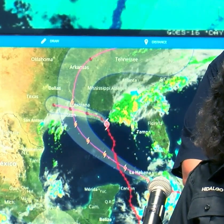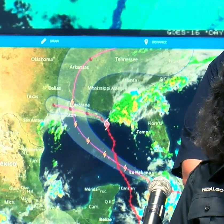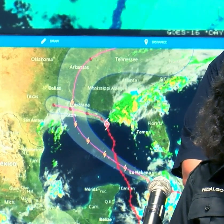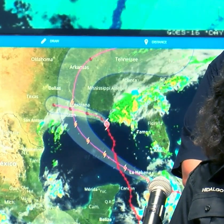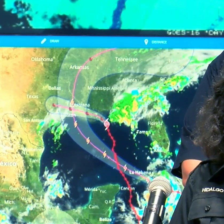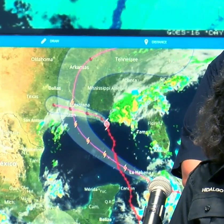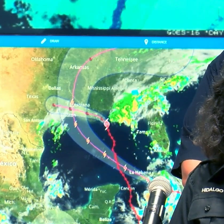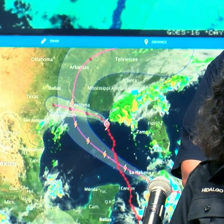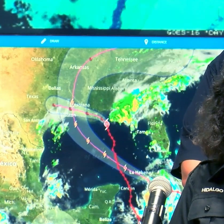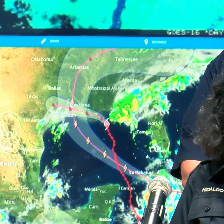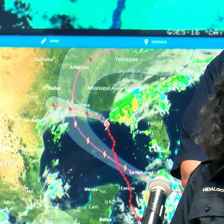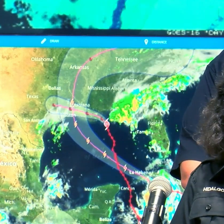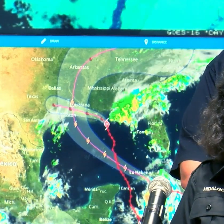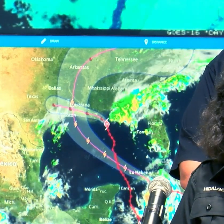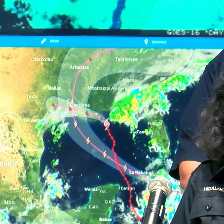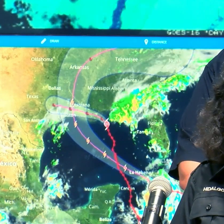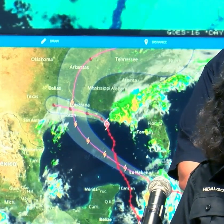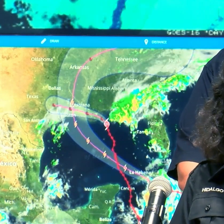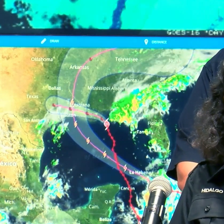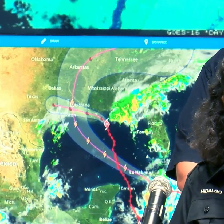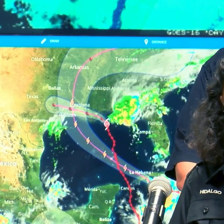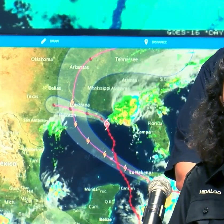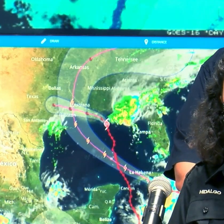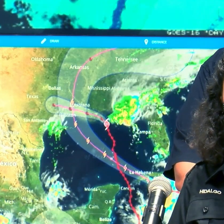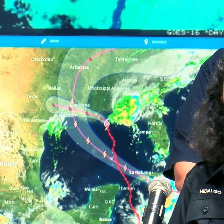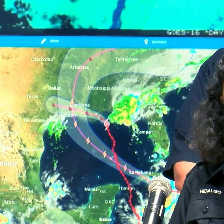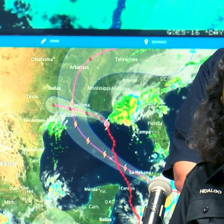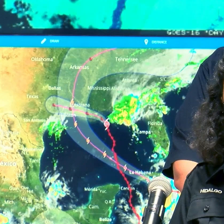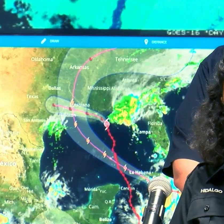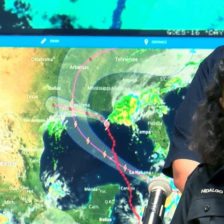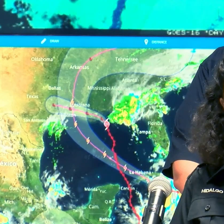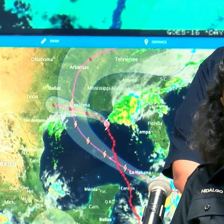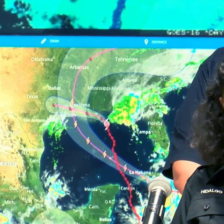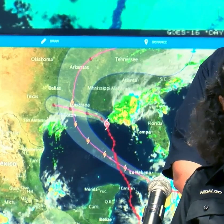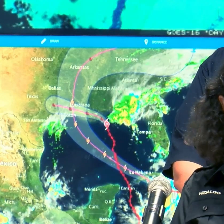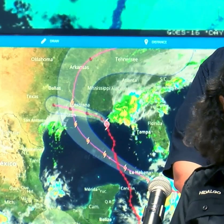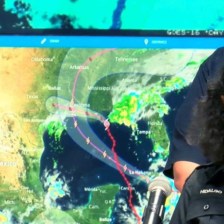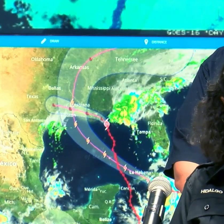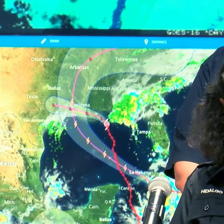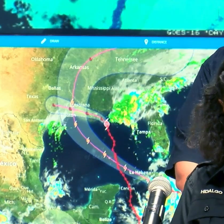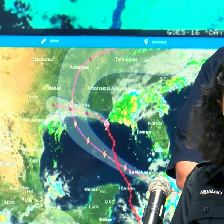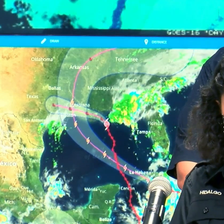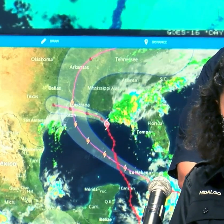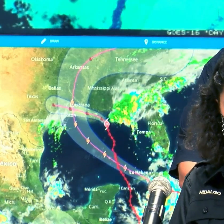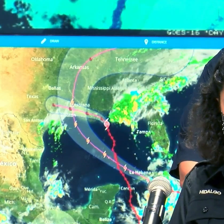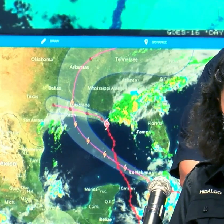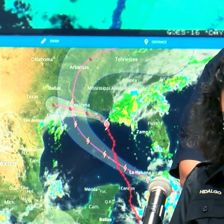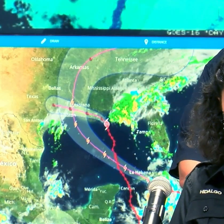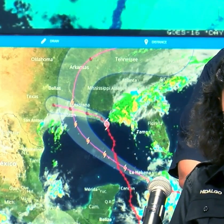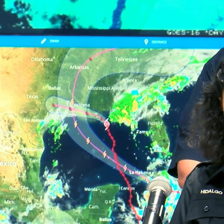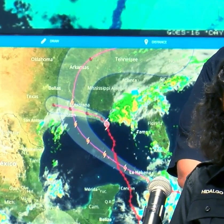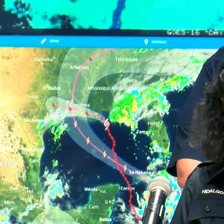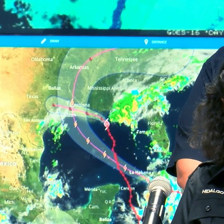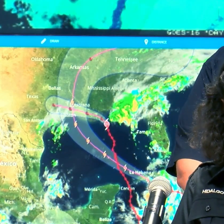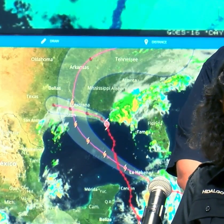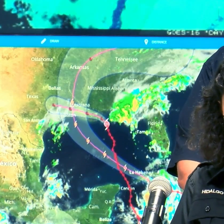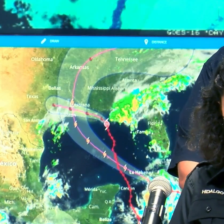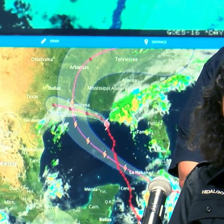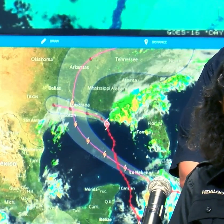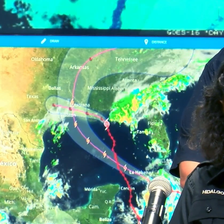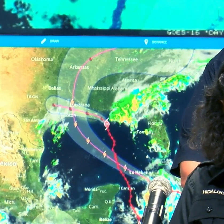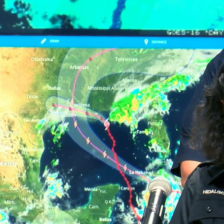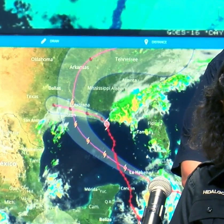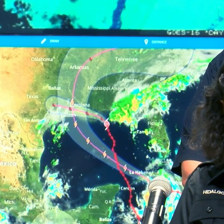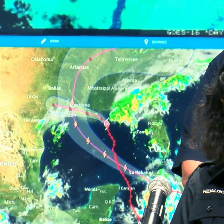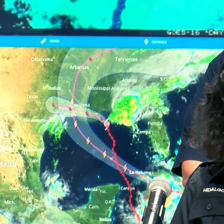mañana. Y en ese momento va a ser solamente una cuestión de horas antes de tener que decir, ok, sí, toca evacuar para aquellas personas viviendo a